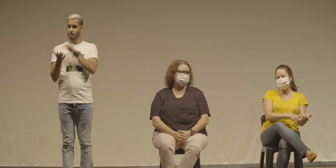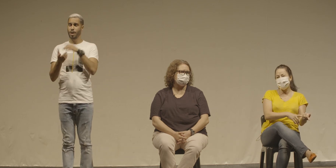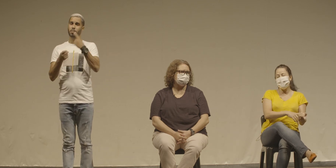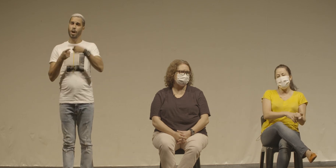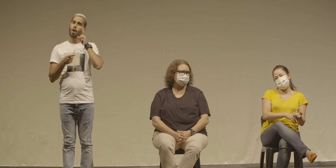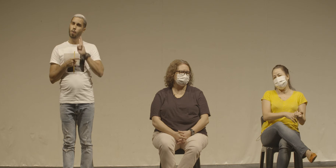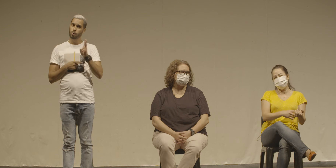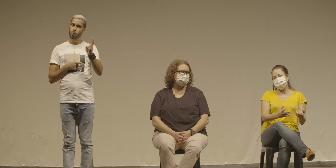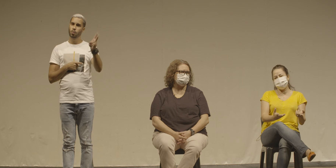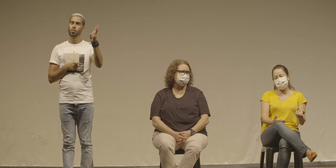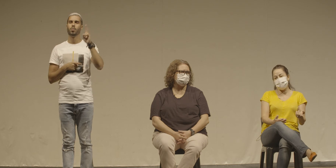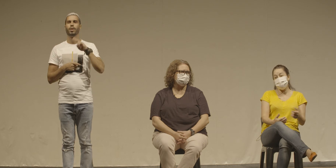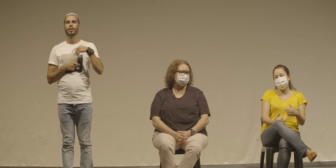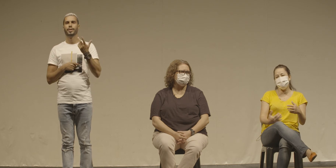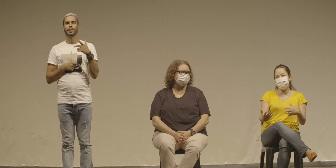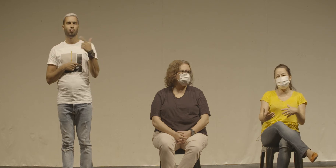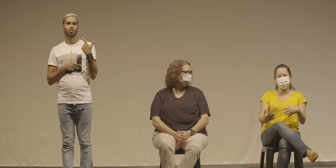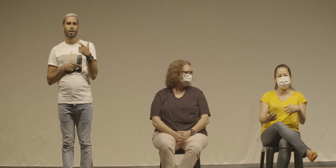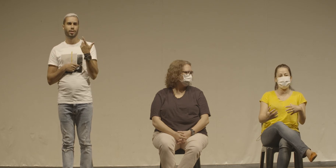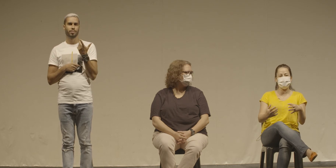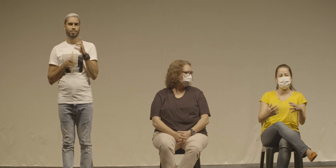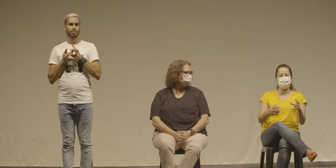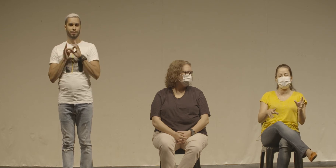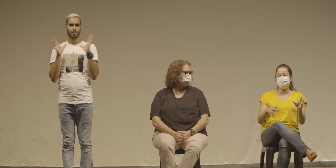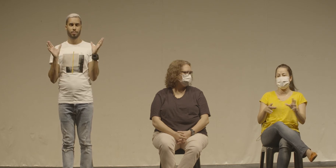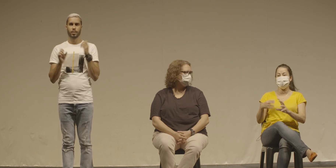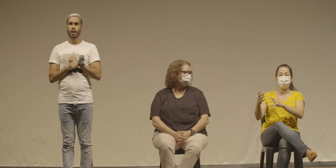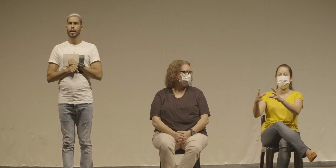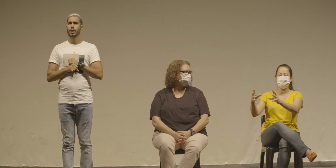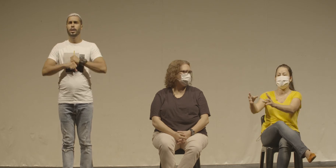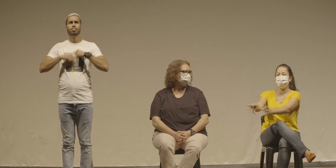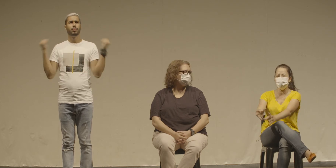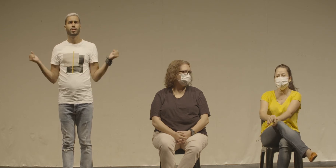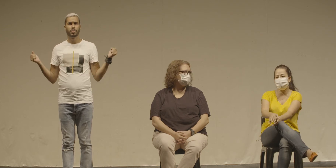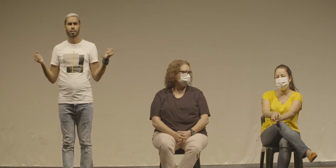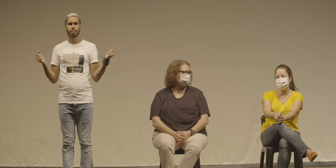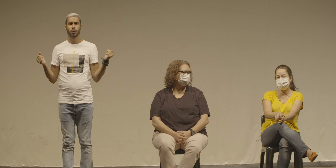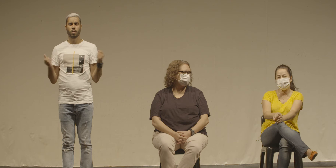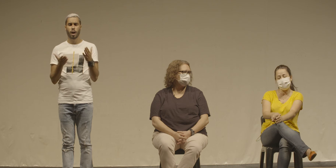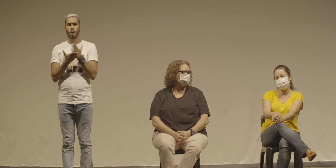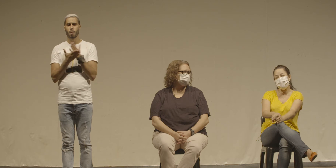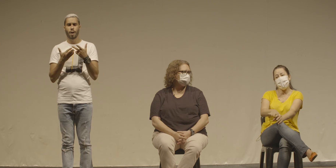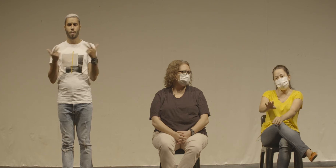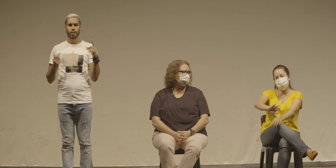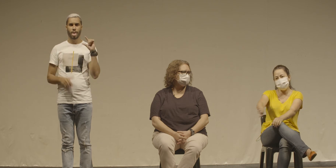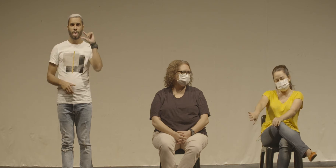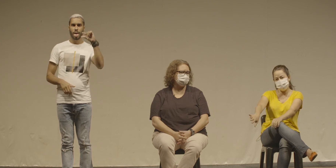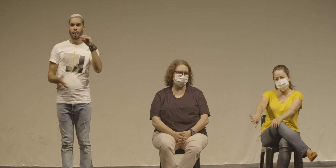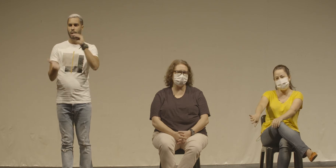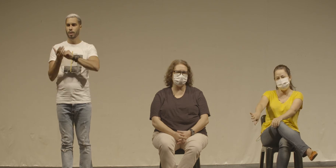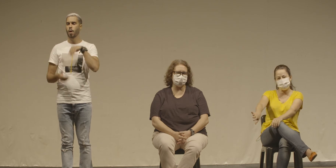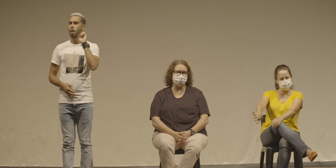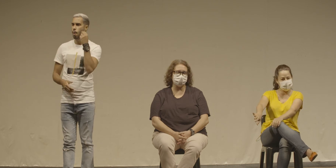autorização. Então, é impossível fazer, de repente, um pedacinho de alguma coisa, porque ou